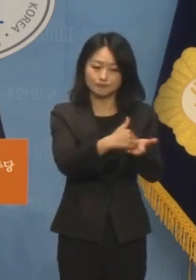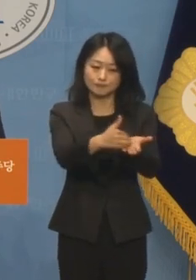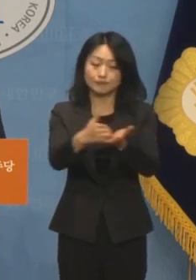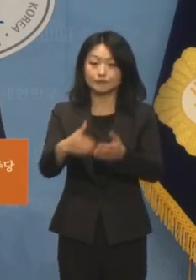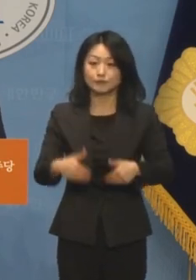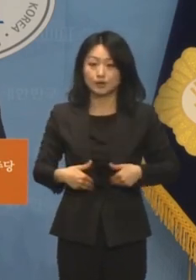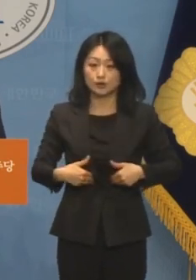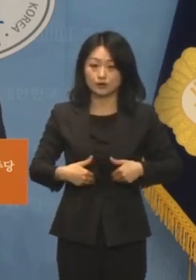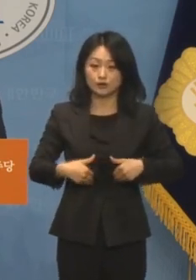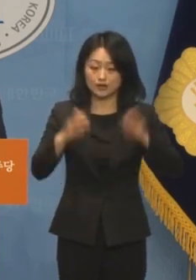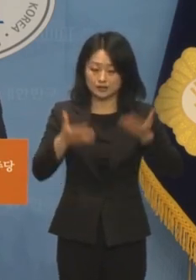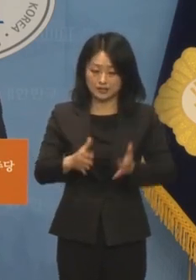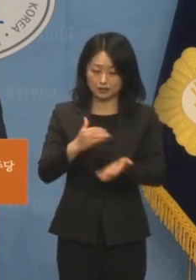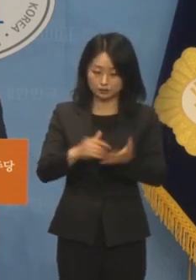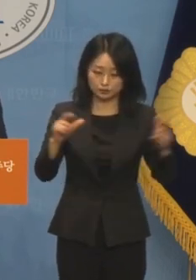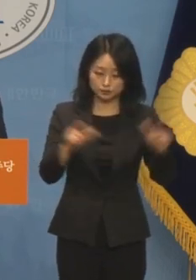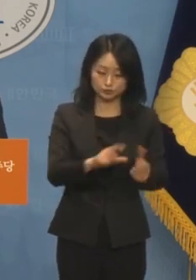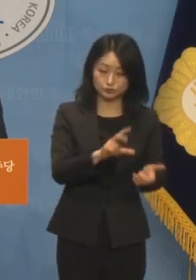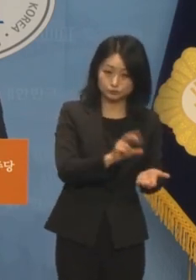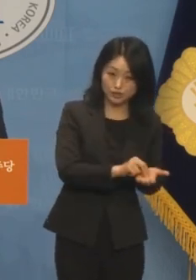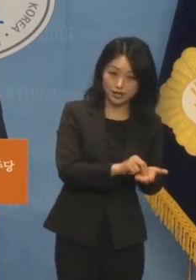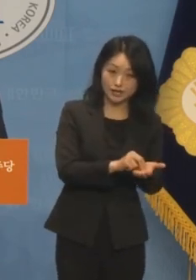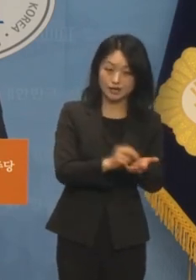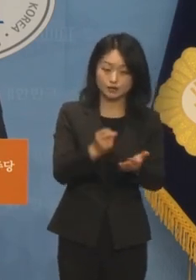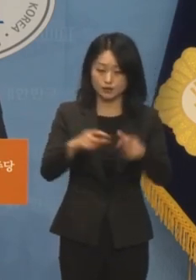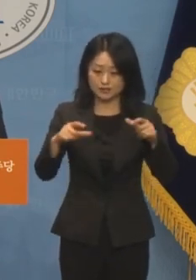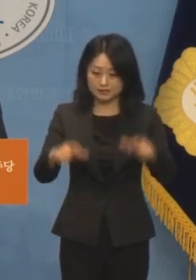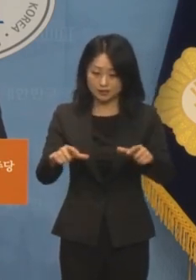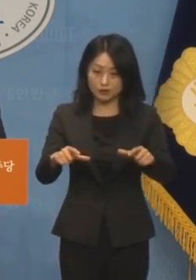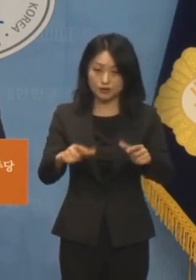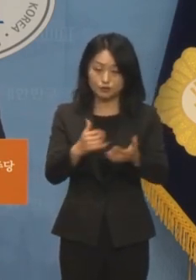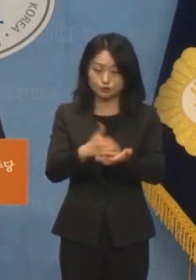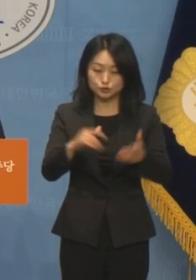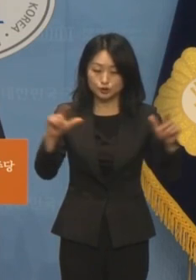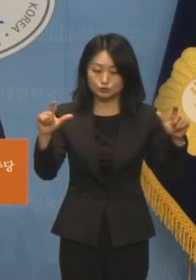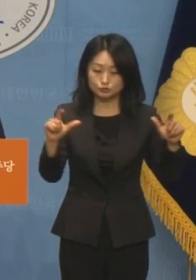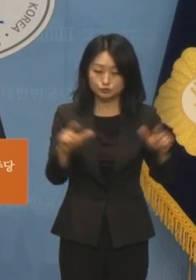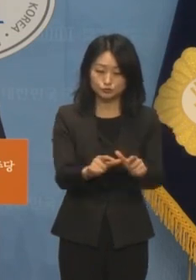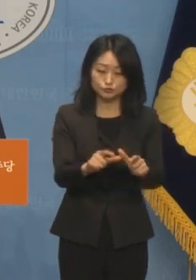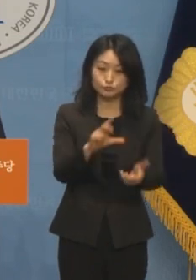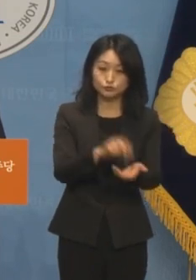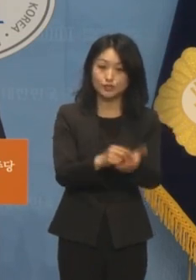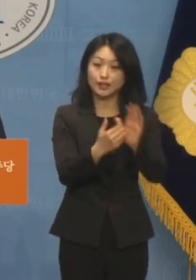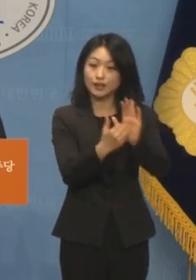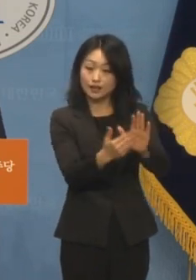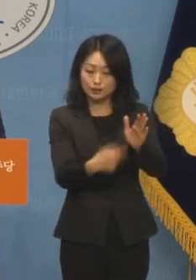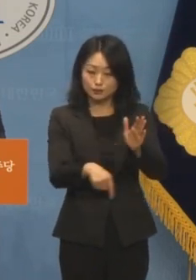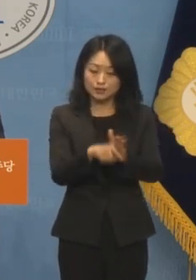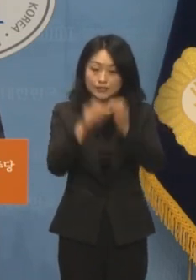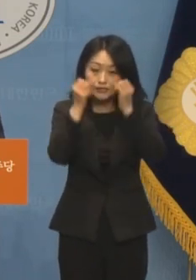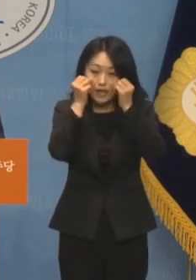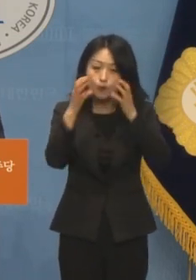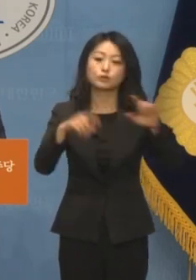저출산과 지역소멸, 이기에 대응하려면 새로운 정치를 열어내야 합니다.